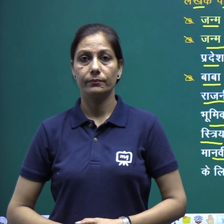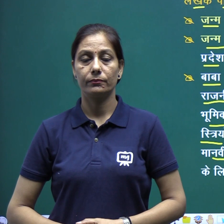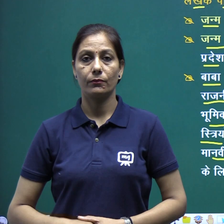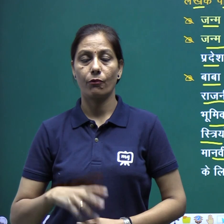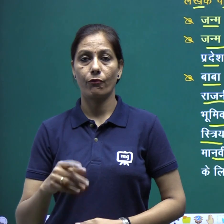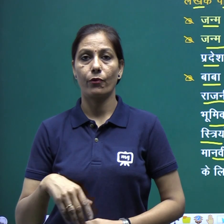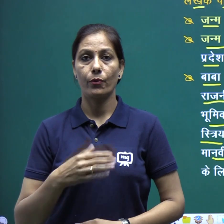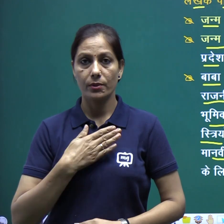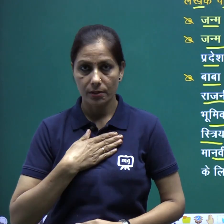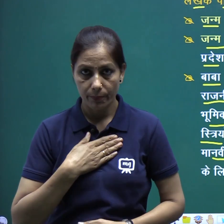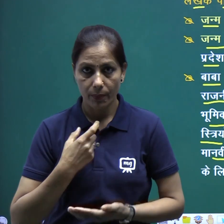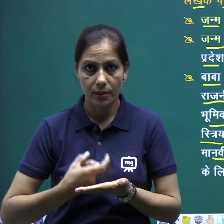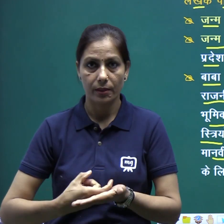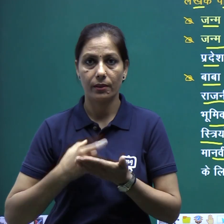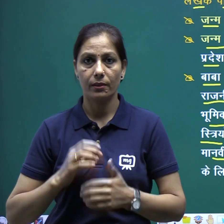व सम्मान के लिए